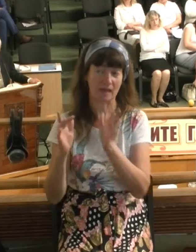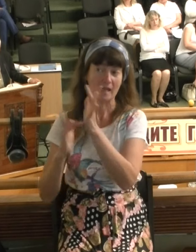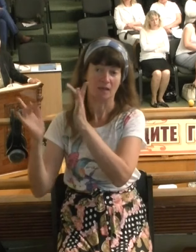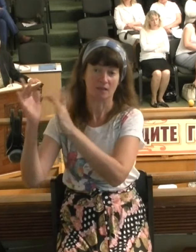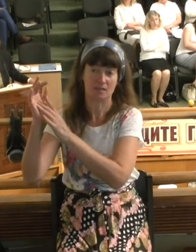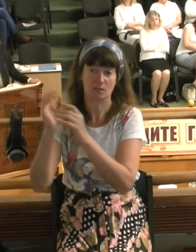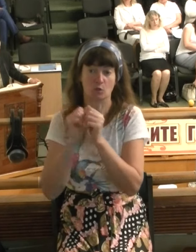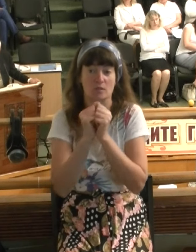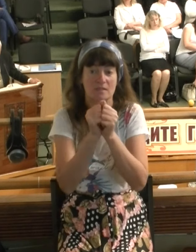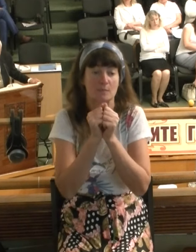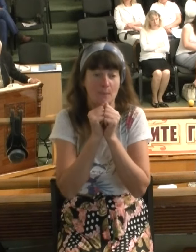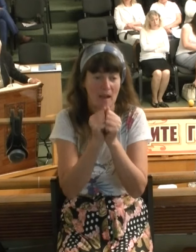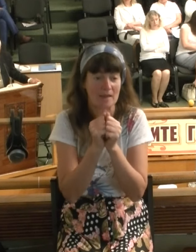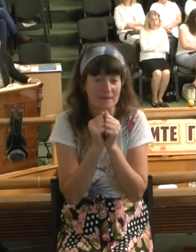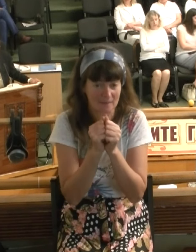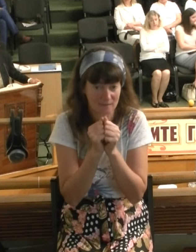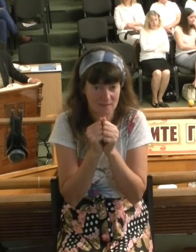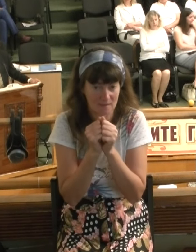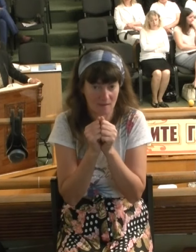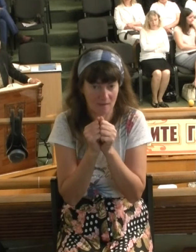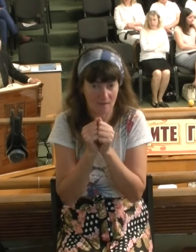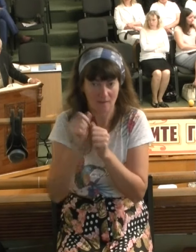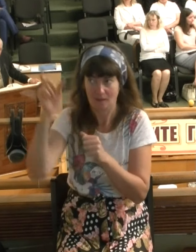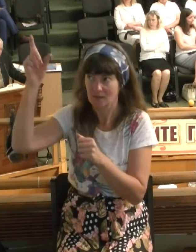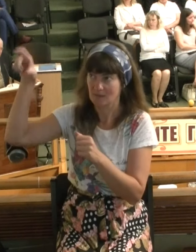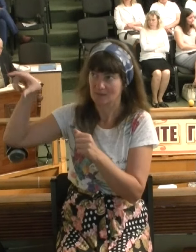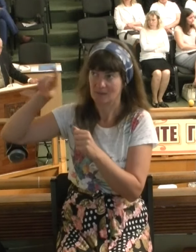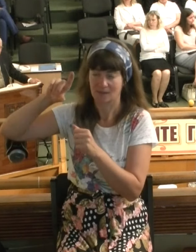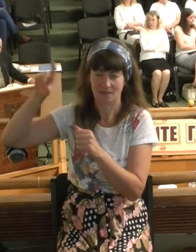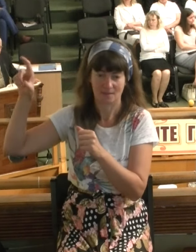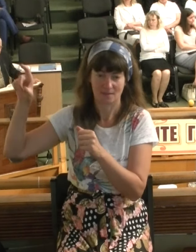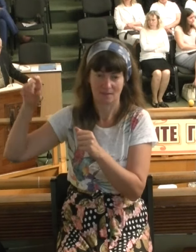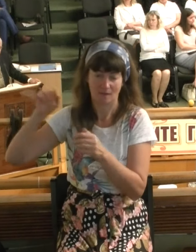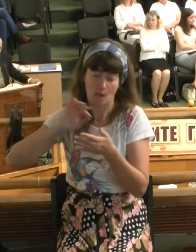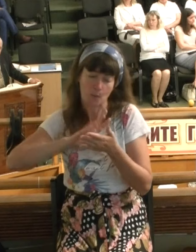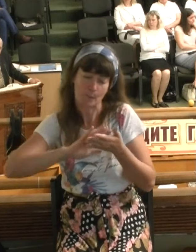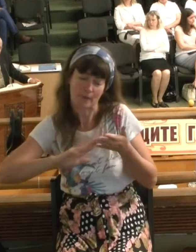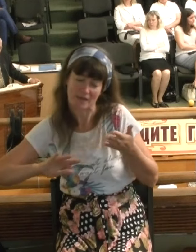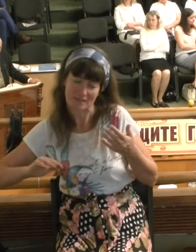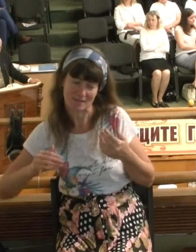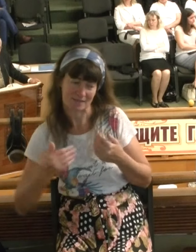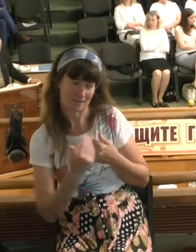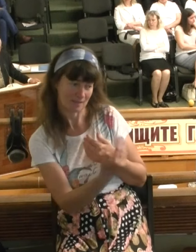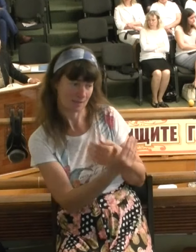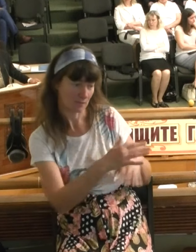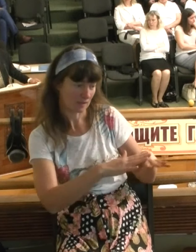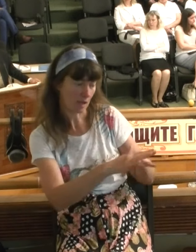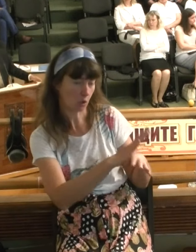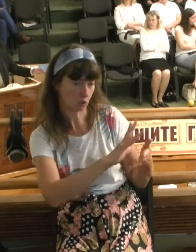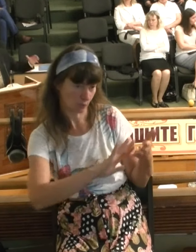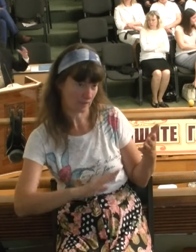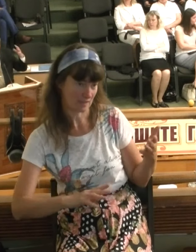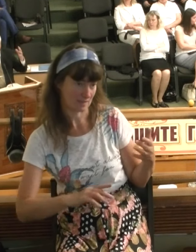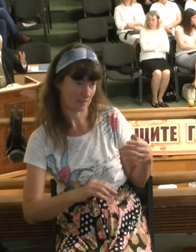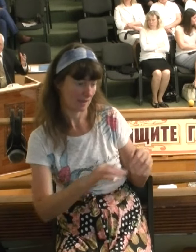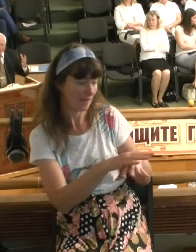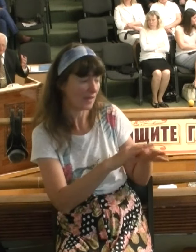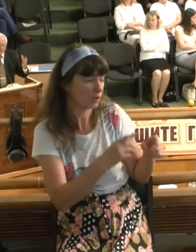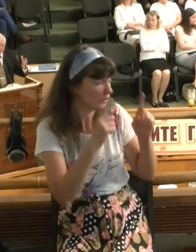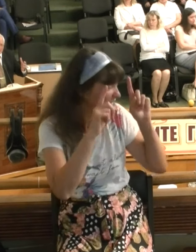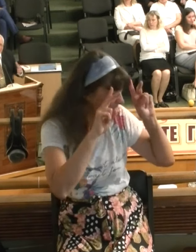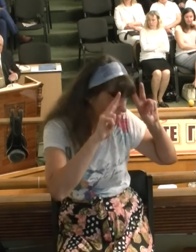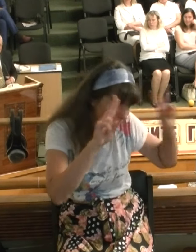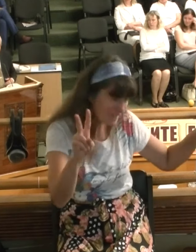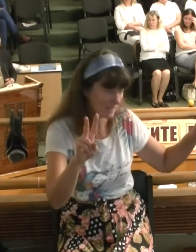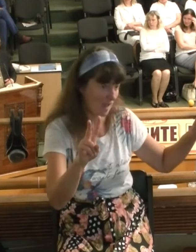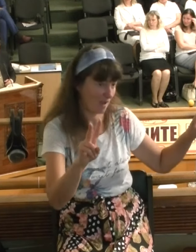кресте, прости им, ибо не знают, что делают. Вот это в этом и выразилась